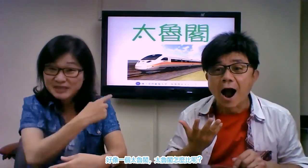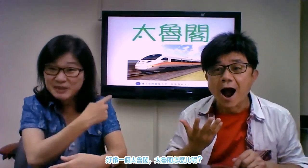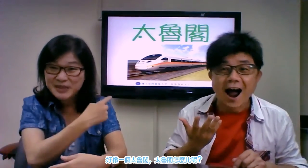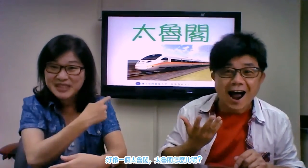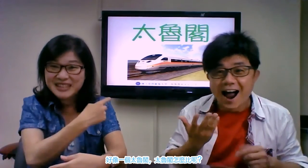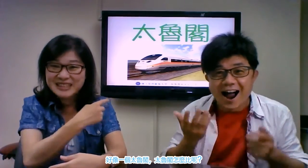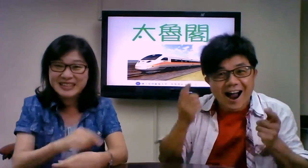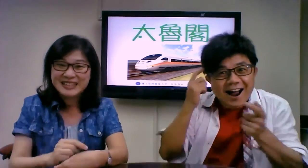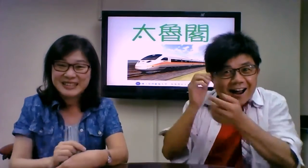么比呢？